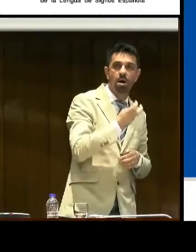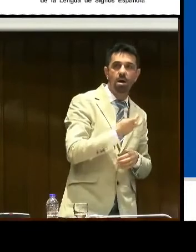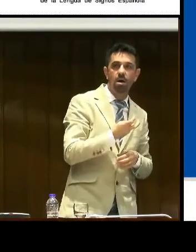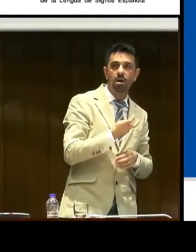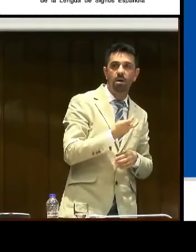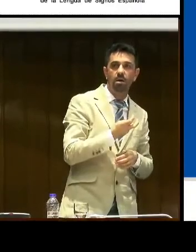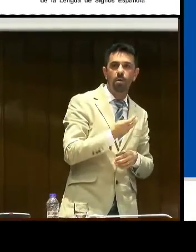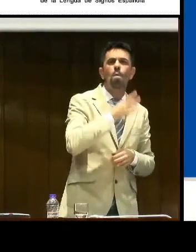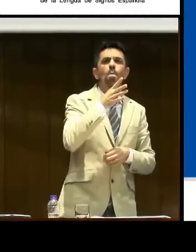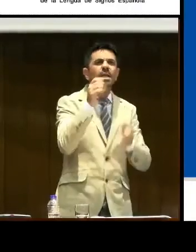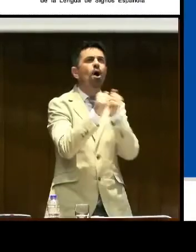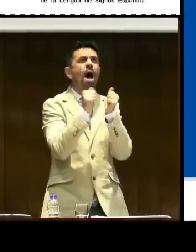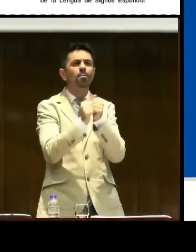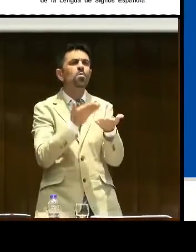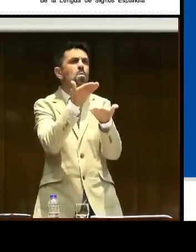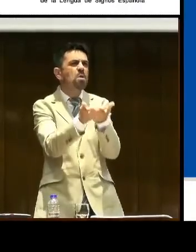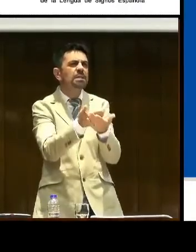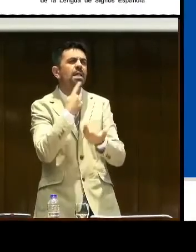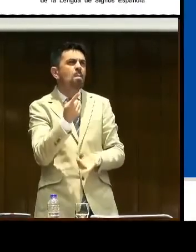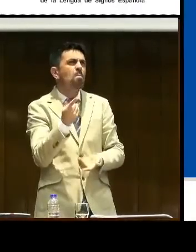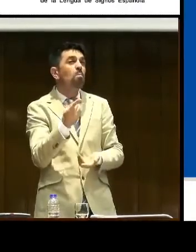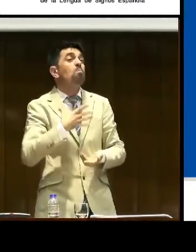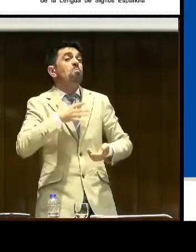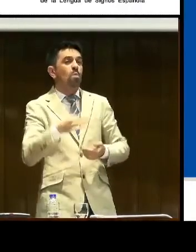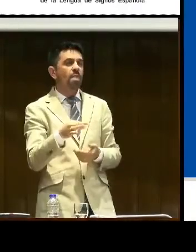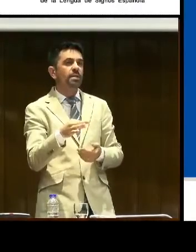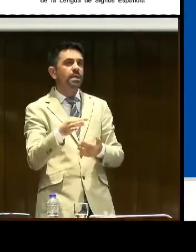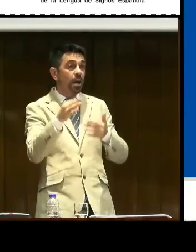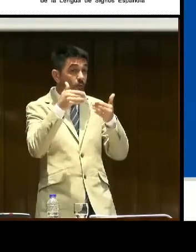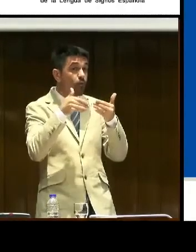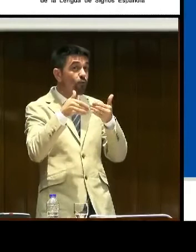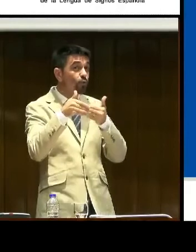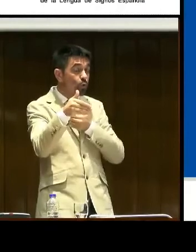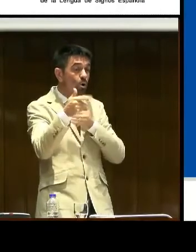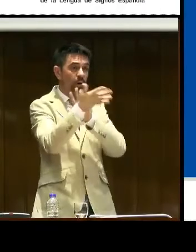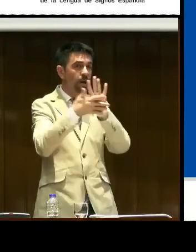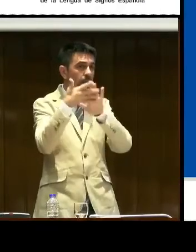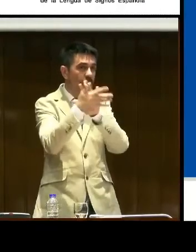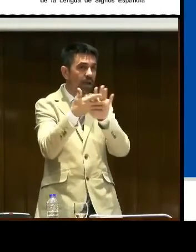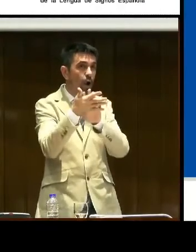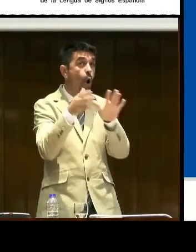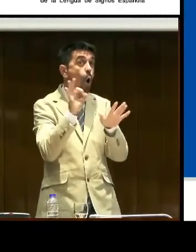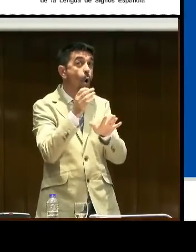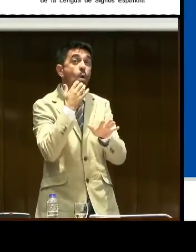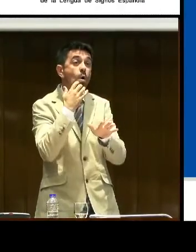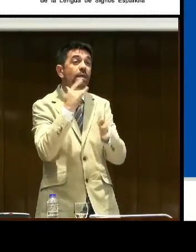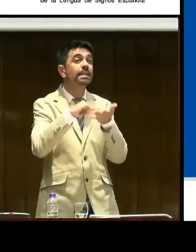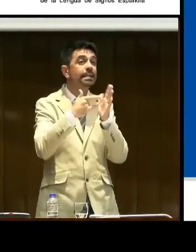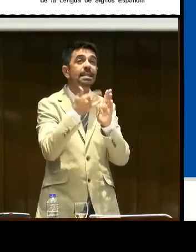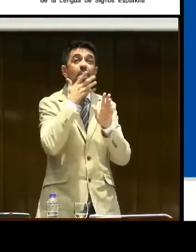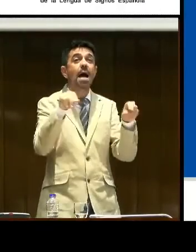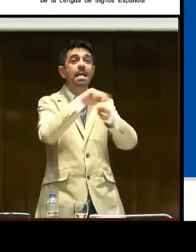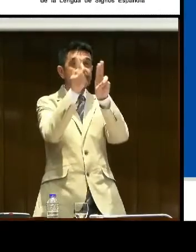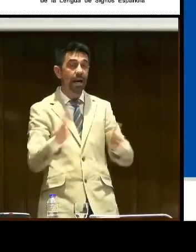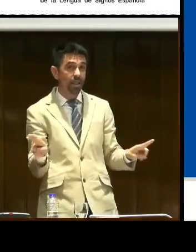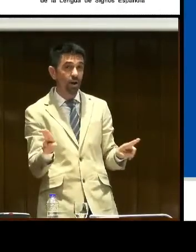De ahí que se preguntase si las lenguas de signos, o más concretamente la lengua de signos internacional que